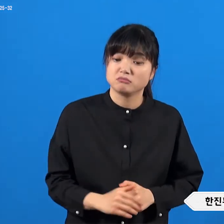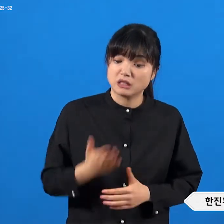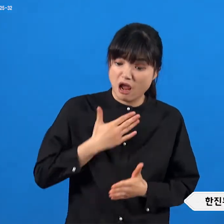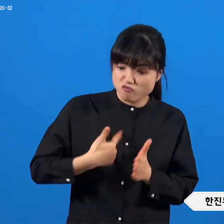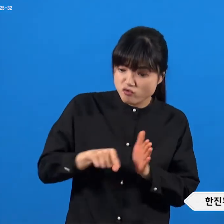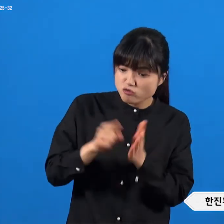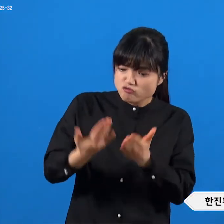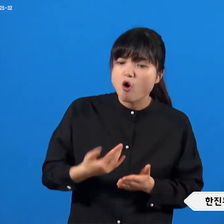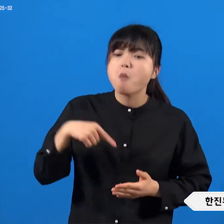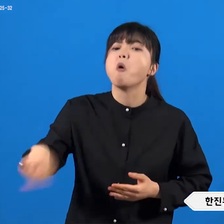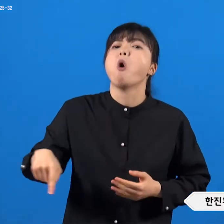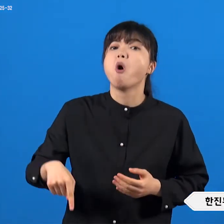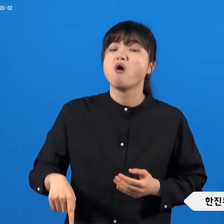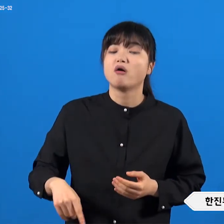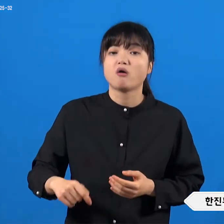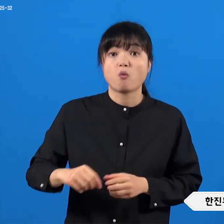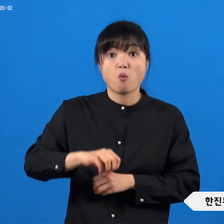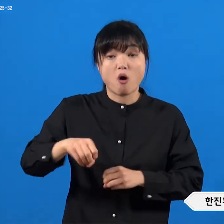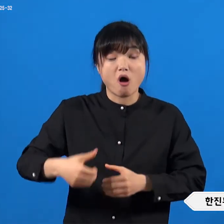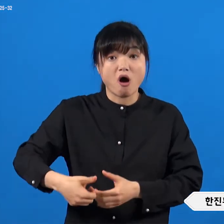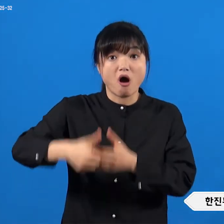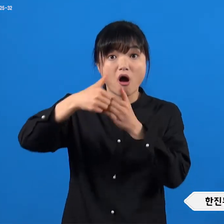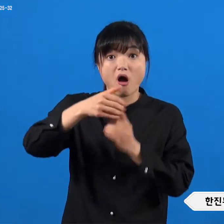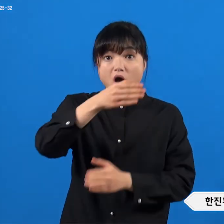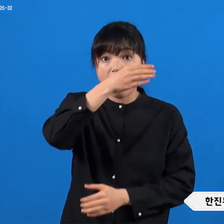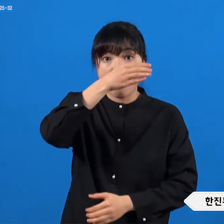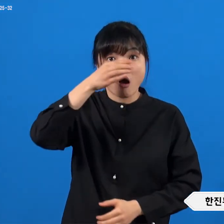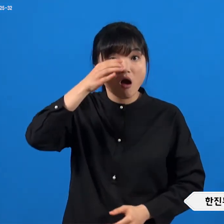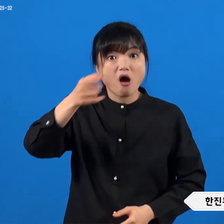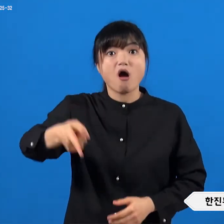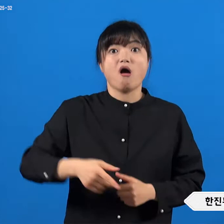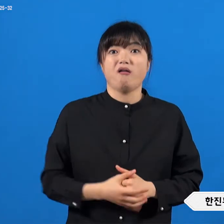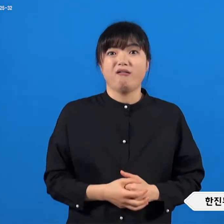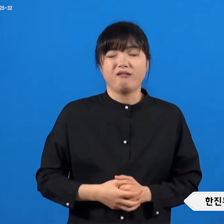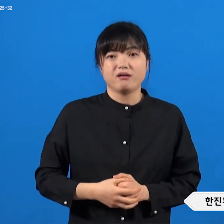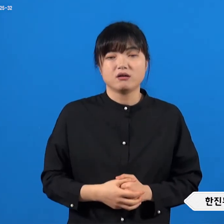일이 뭐가 있습니까? 하고 대드는 것입니다.